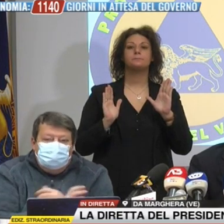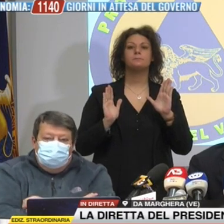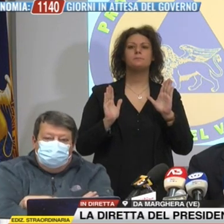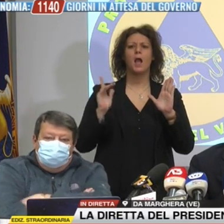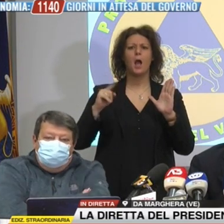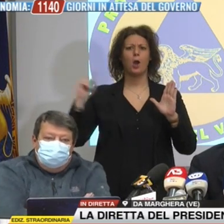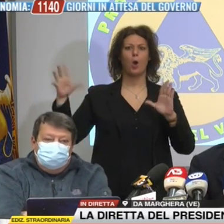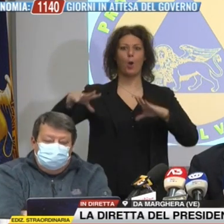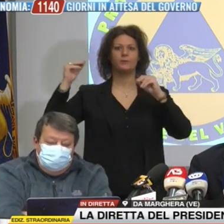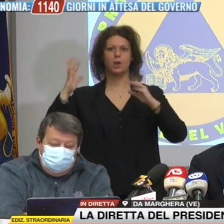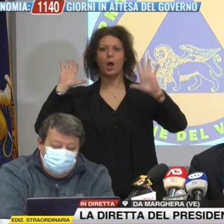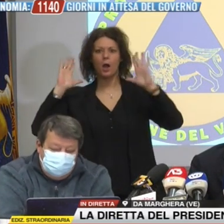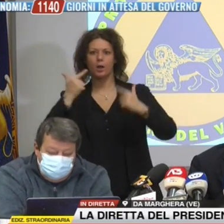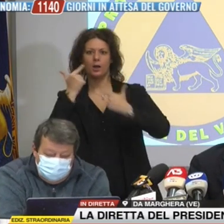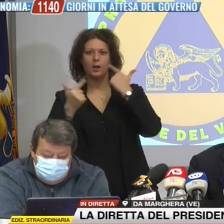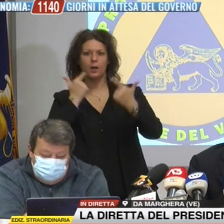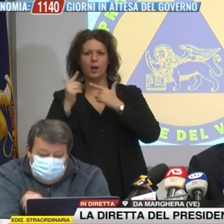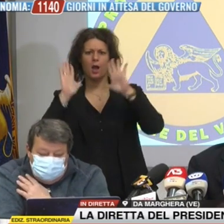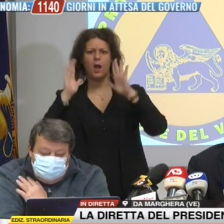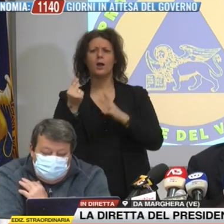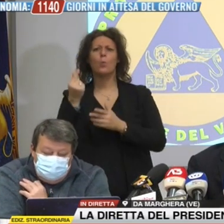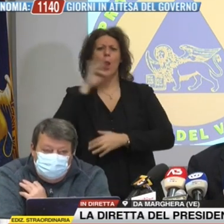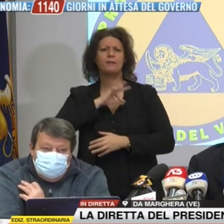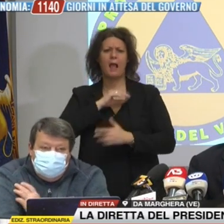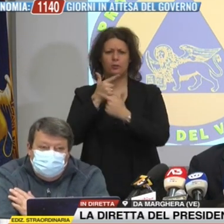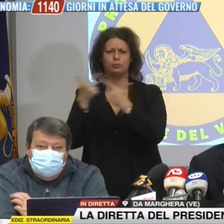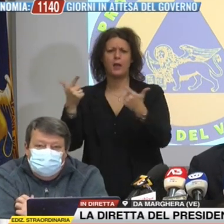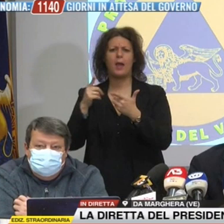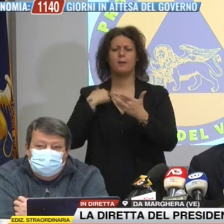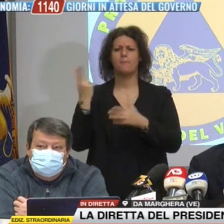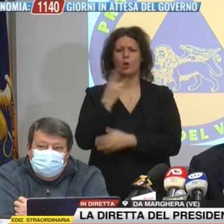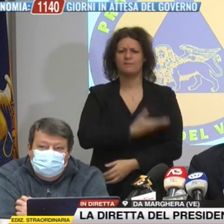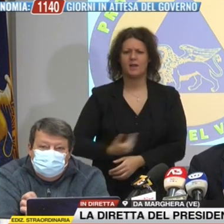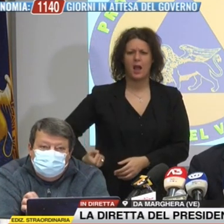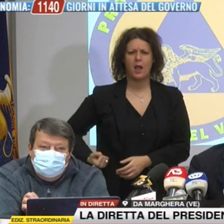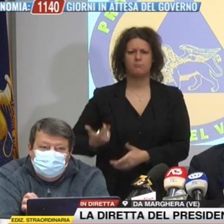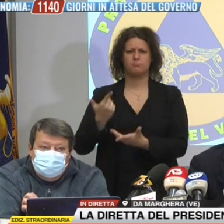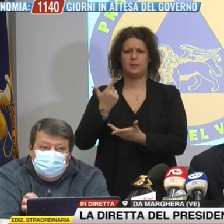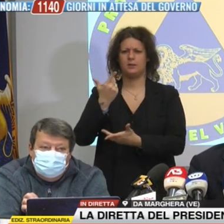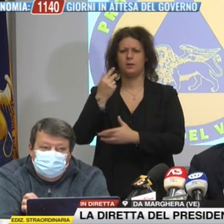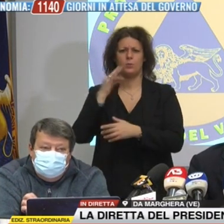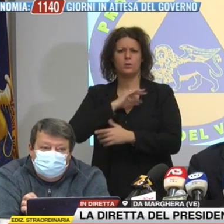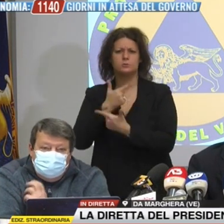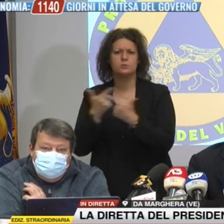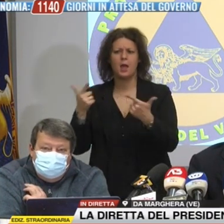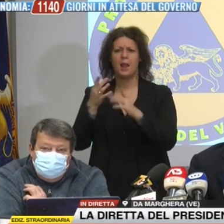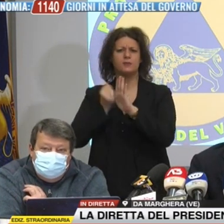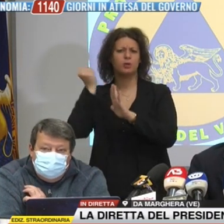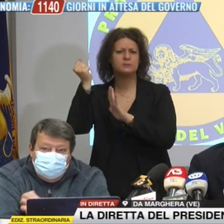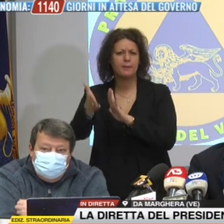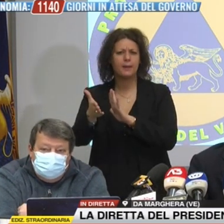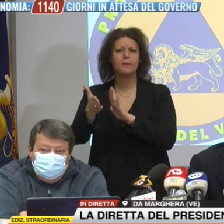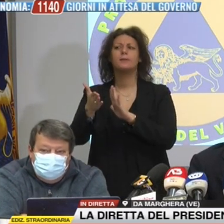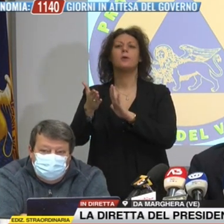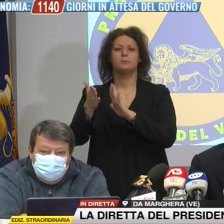muoiono di mancati incassi, di danni, i lavoratori vengono licenziati. Non la